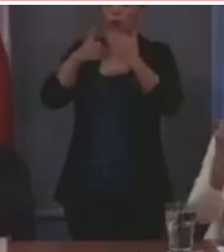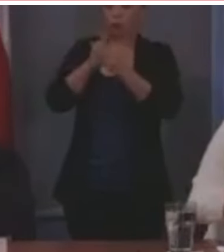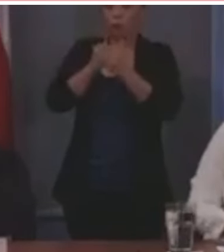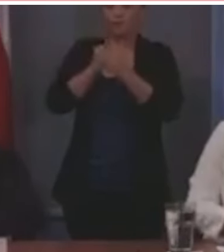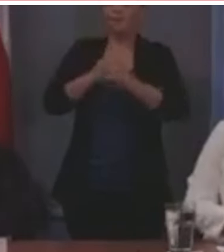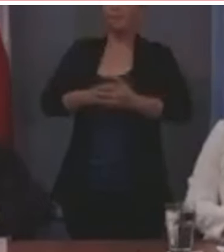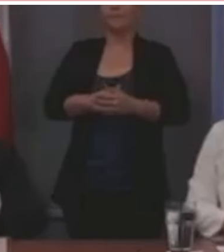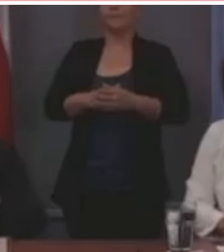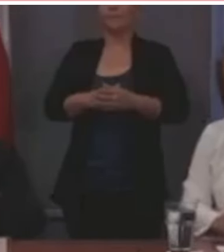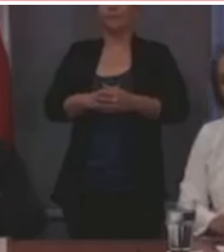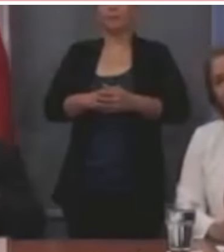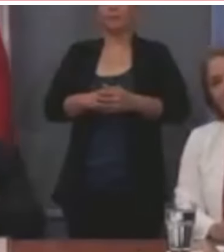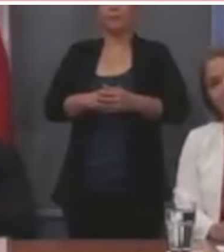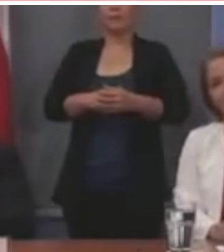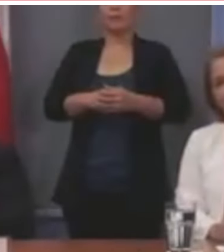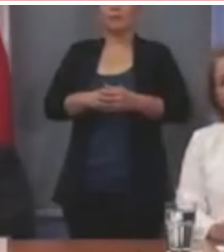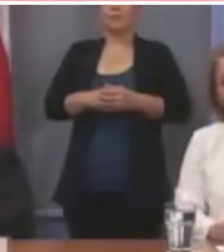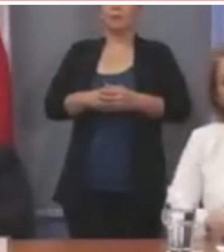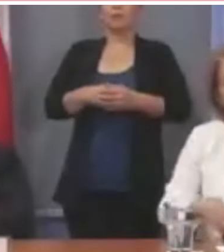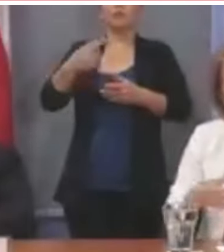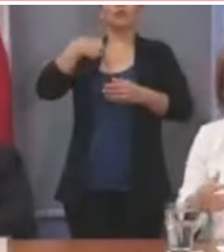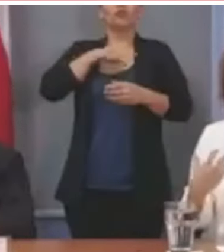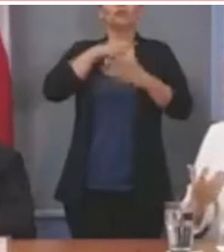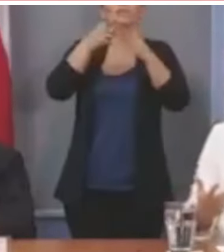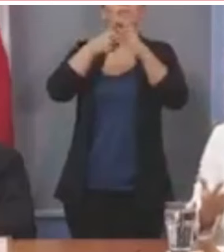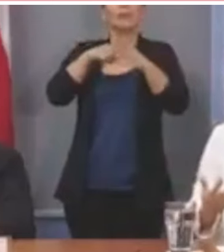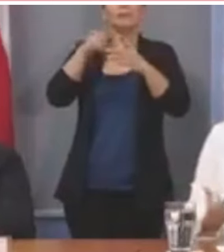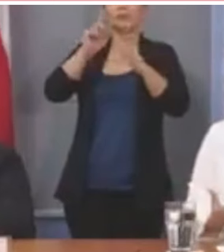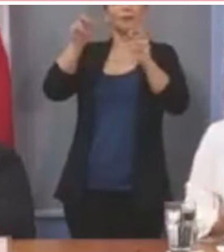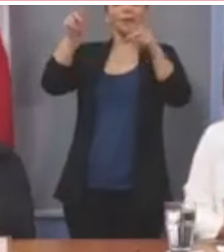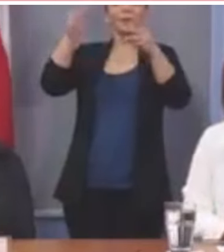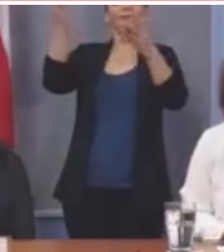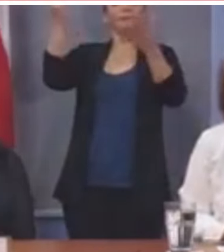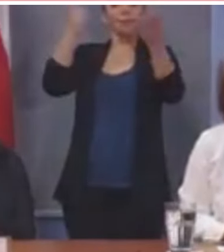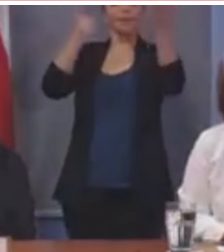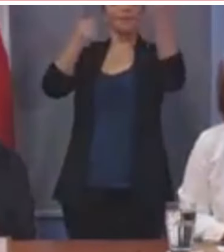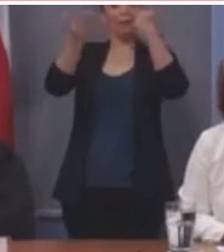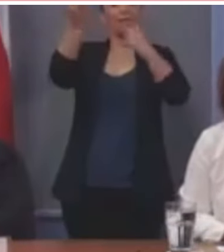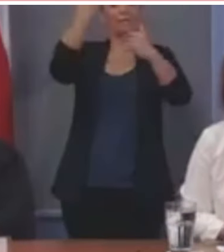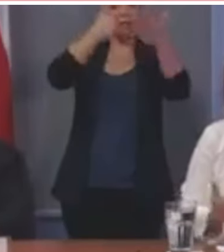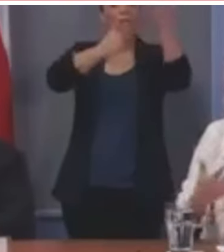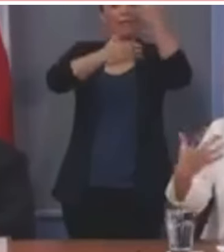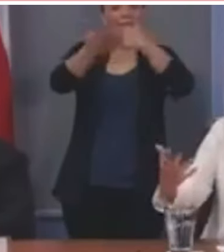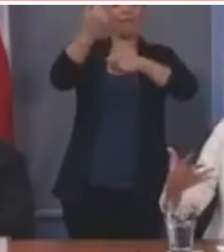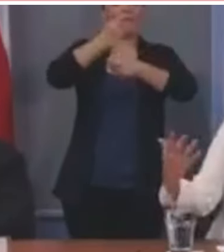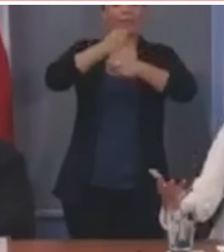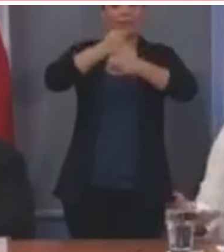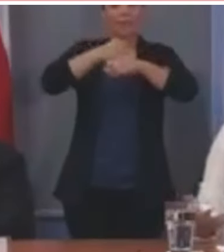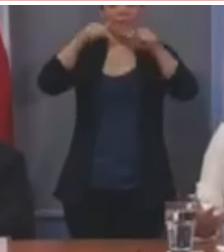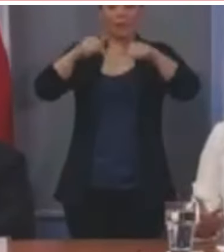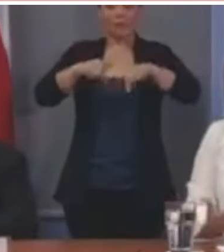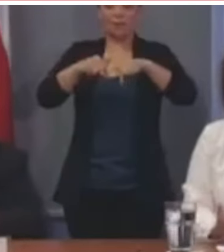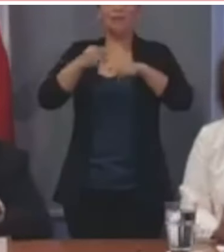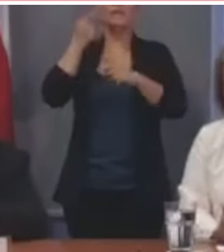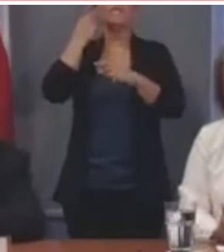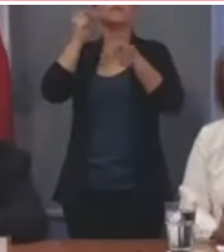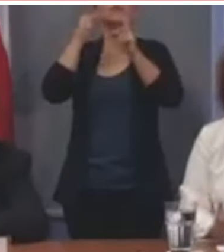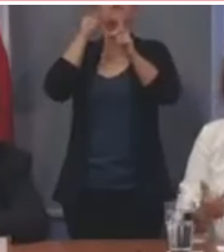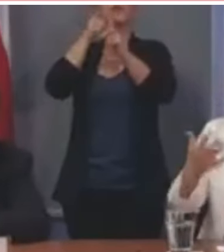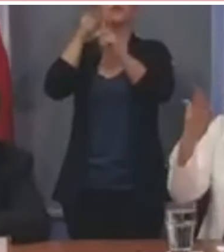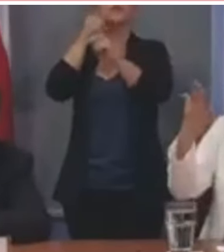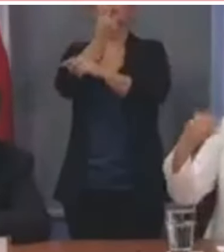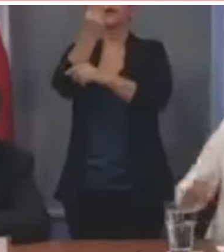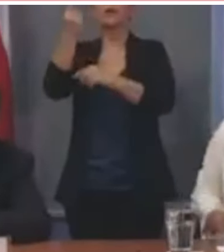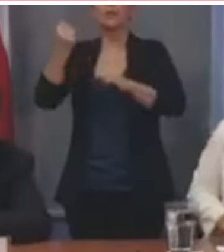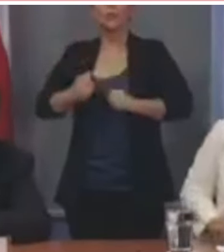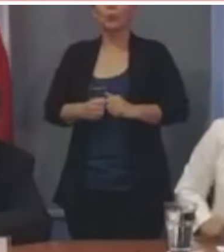empezamos a traer a la gente para poder no solamente empezar a hacer trabajar, sino para poder ver cuáles eran los objetivos que cumplían. Y cuando se